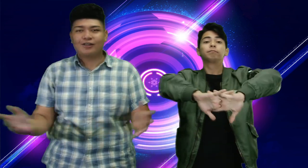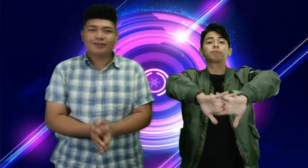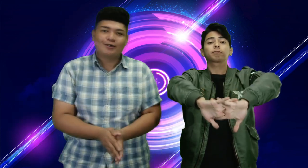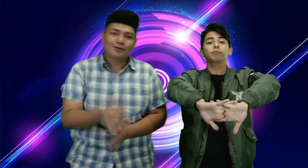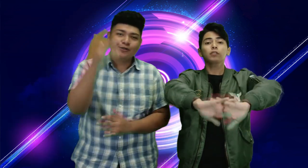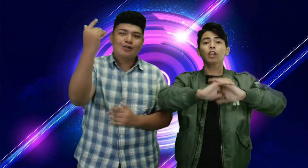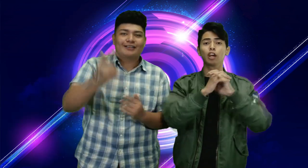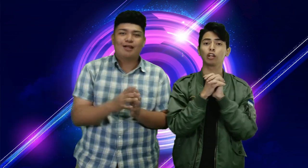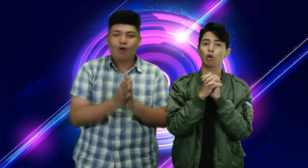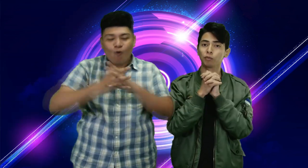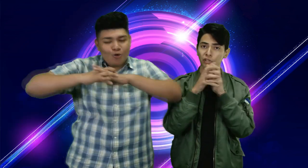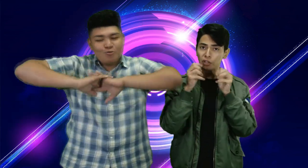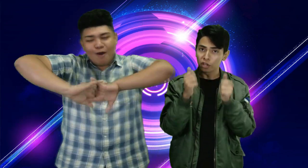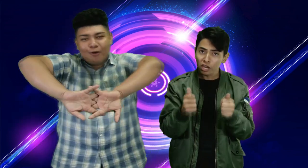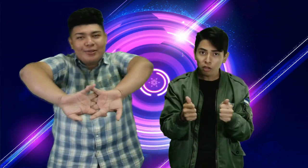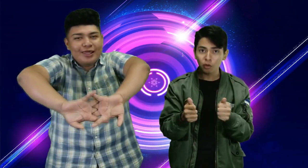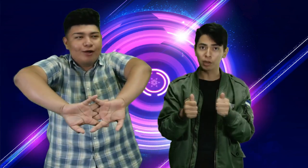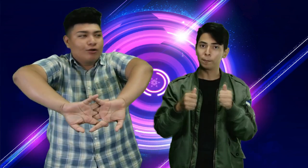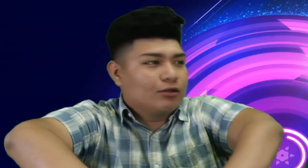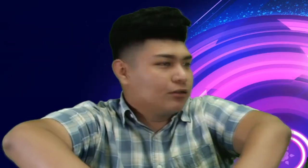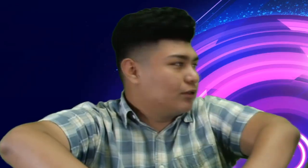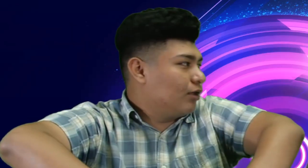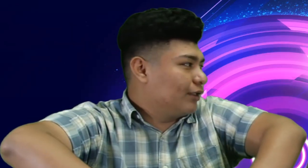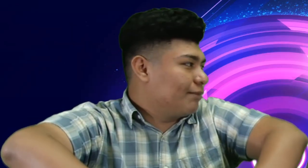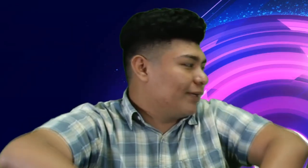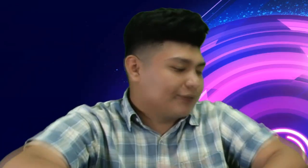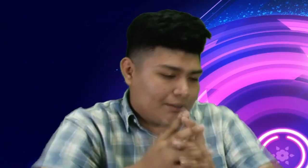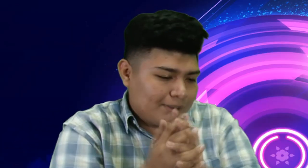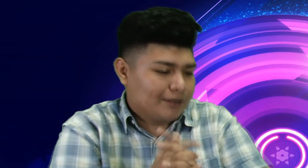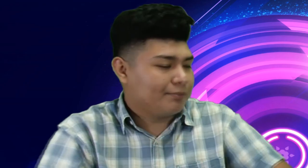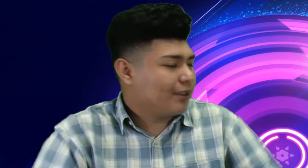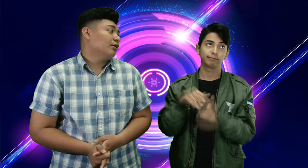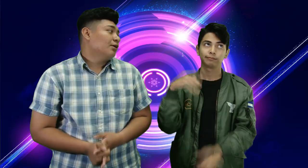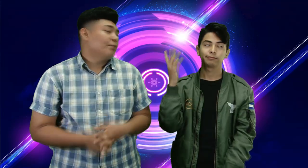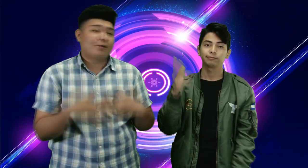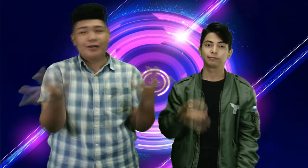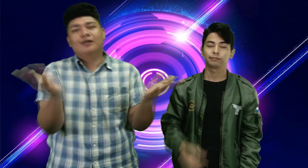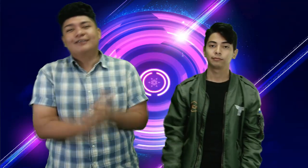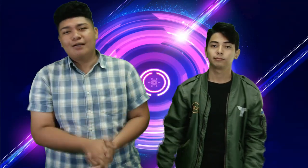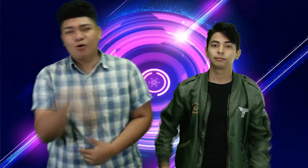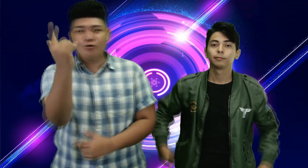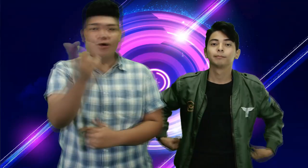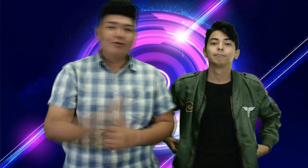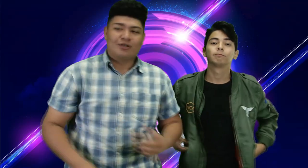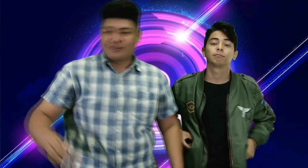tenemos un nuevo vídeo pero bueno tenemos uno